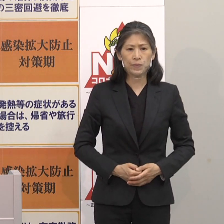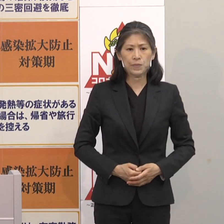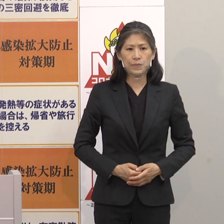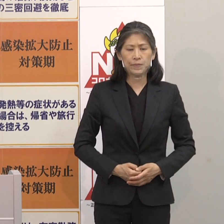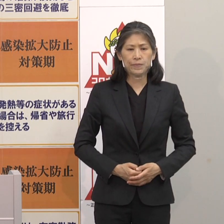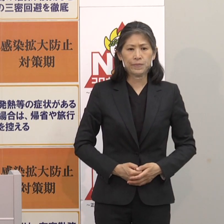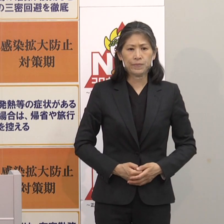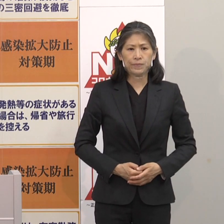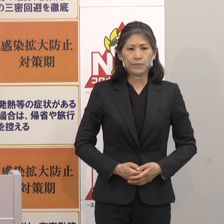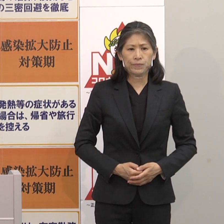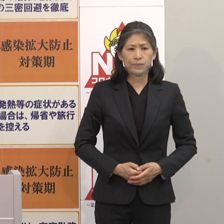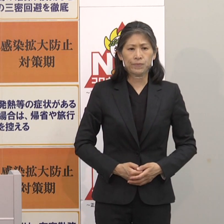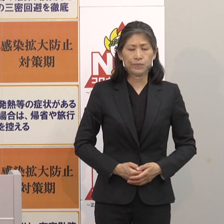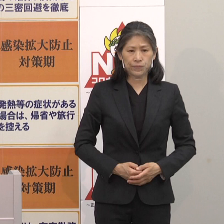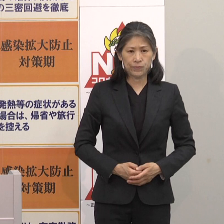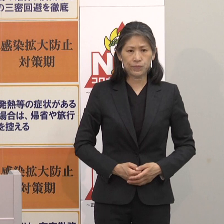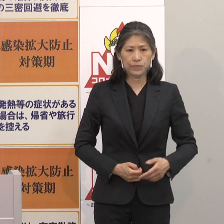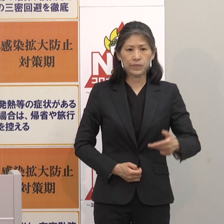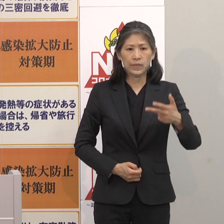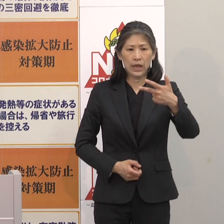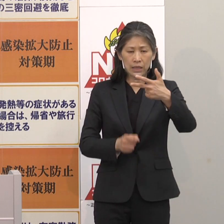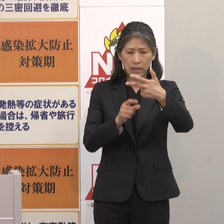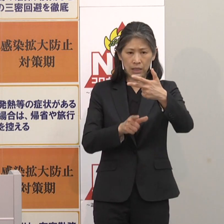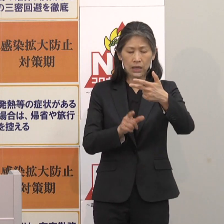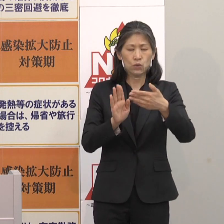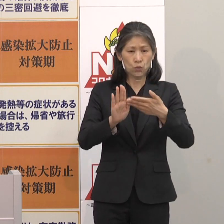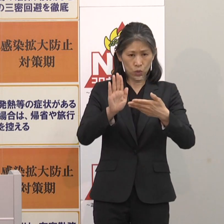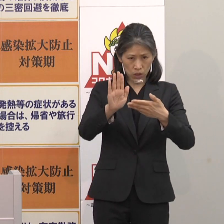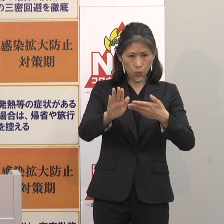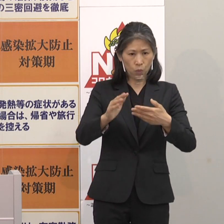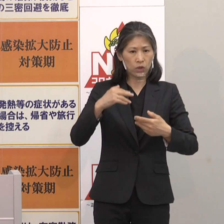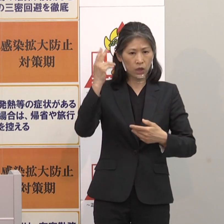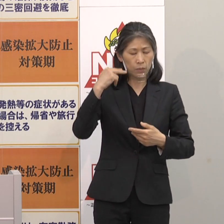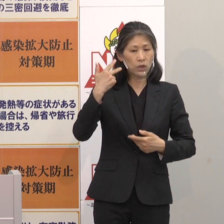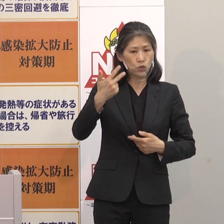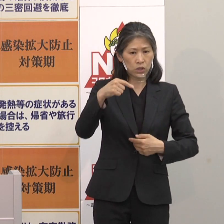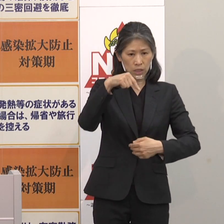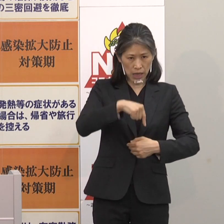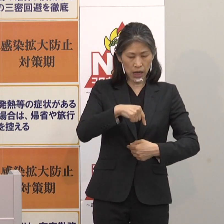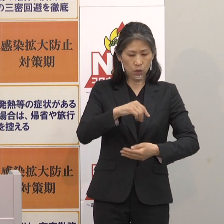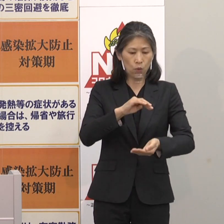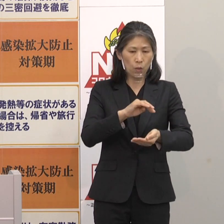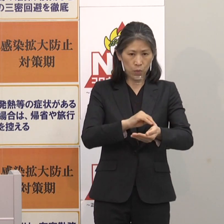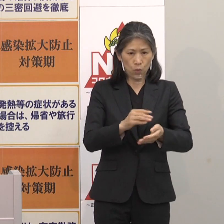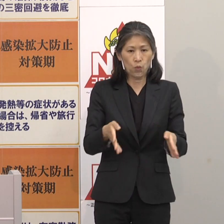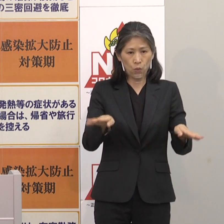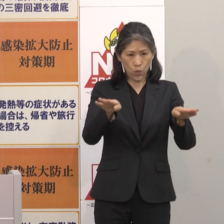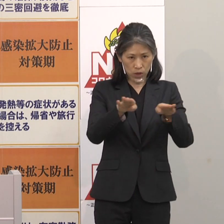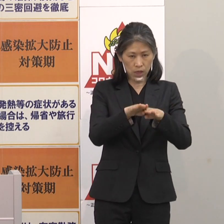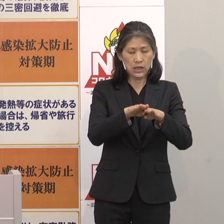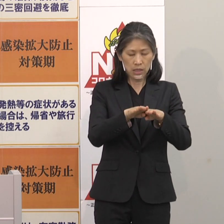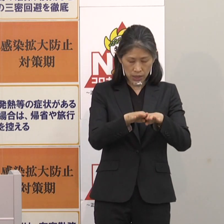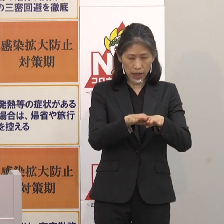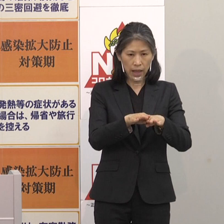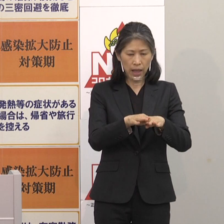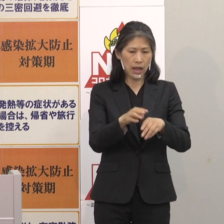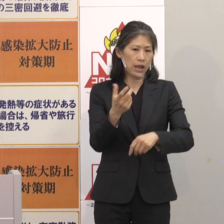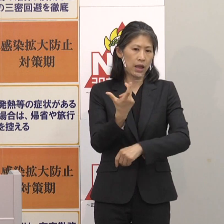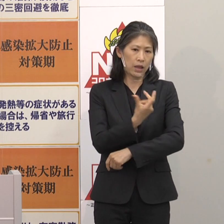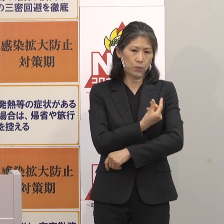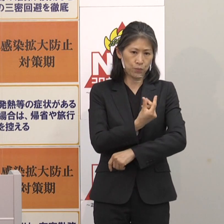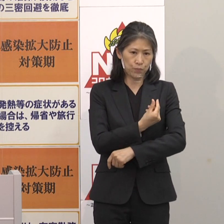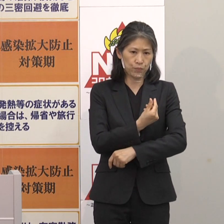。7月以降高松市内の11カ所の医療機関において順次接種が開始される予定です